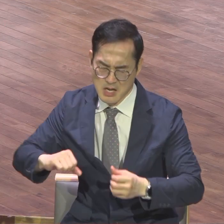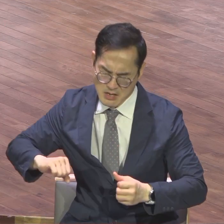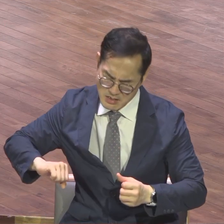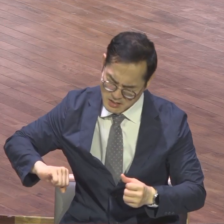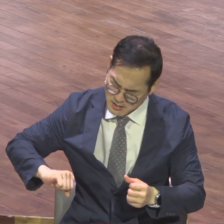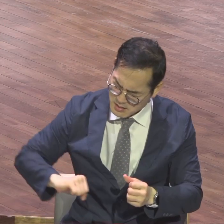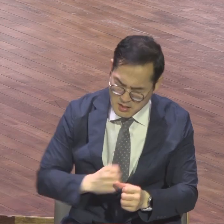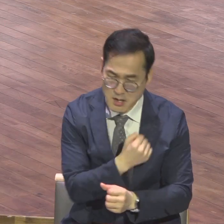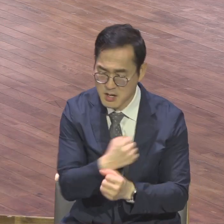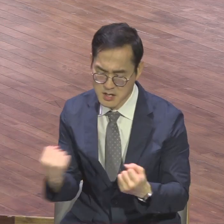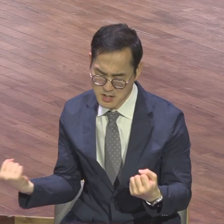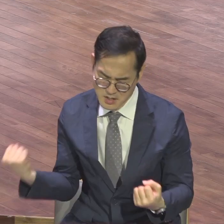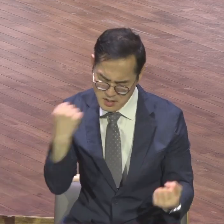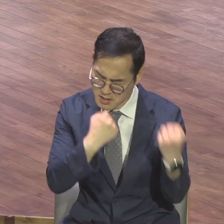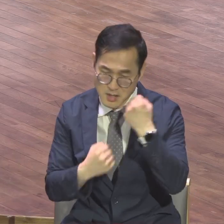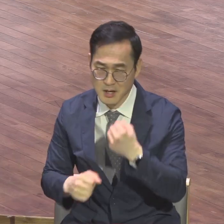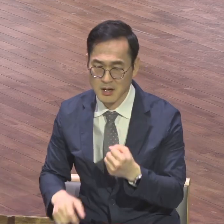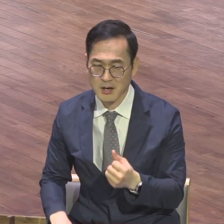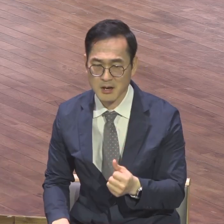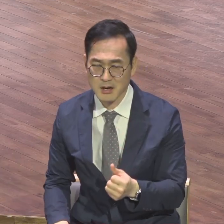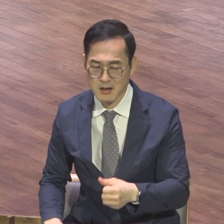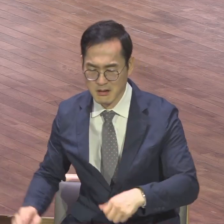맞은 비투성이 됐어요.